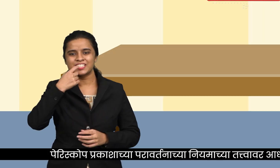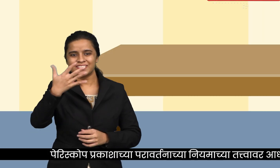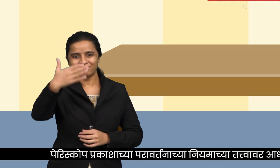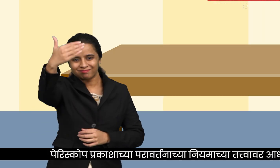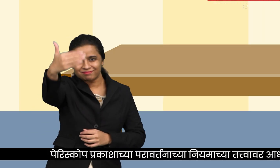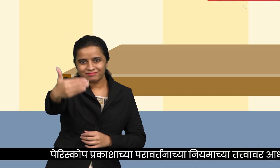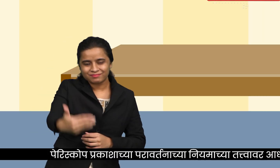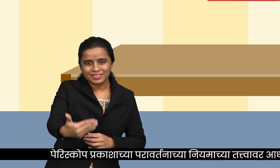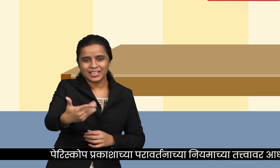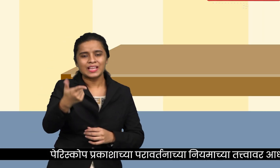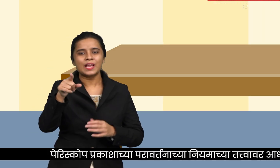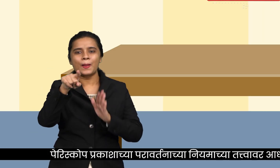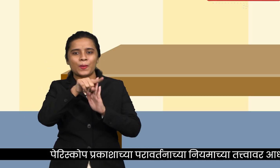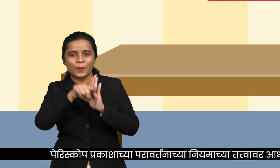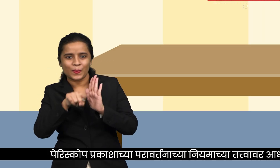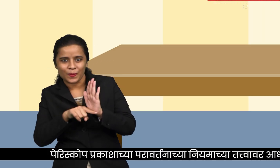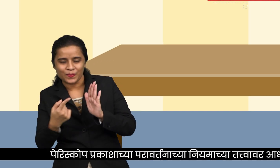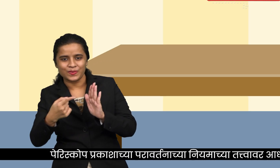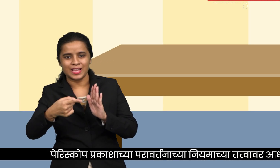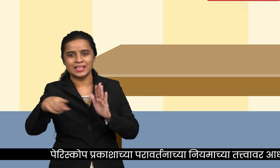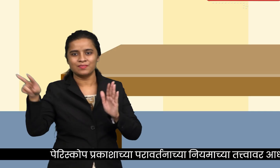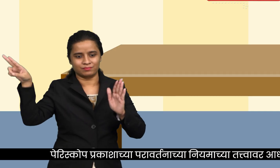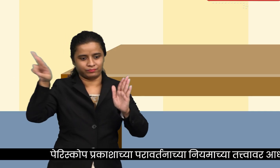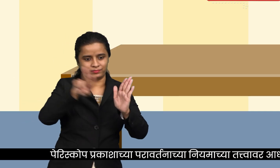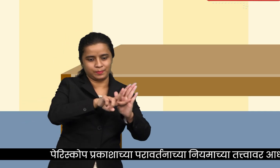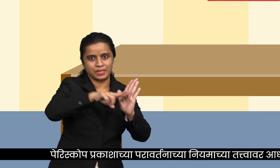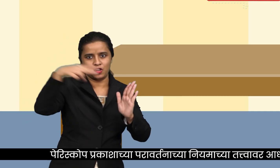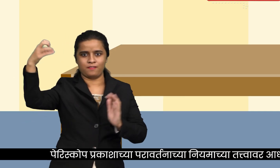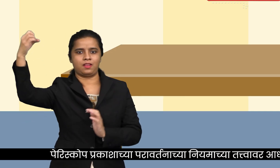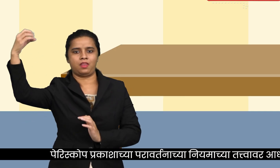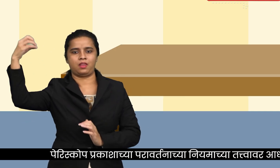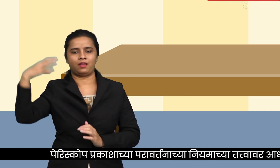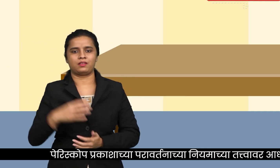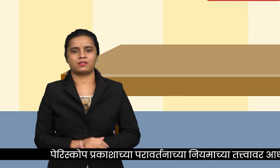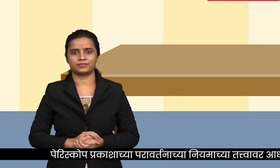पेरिस्कोप प्रकाशाच्या परावर्तनाच्या नियमांच्या तत्वावर आधारित आहे.